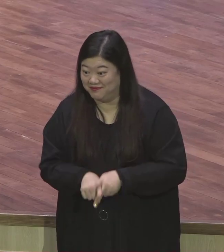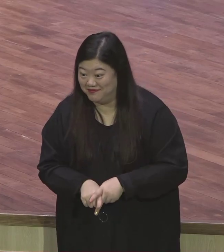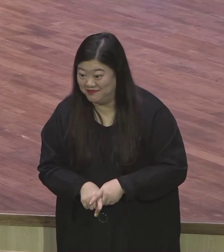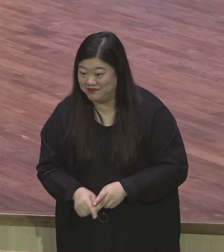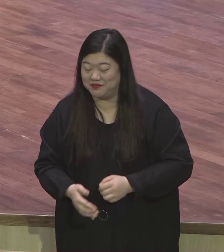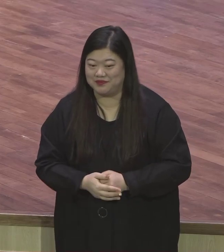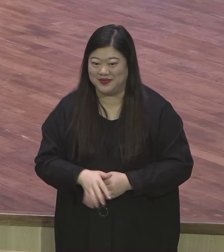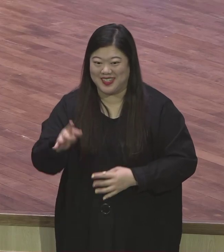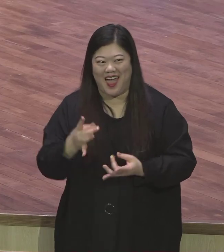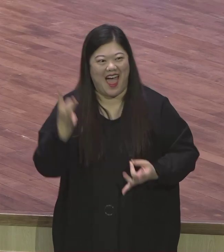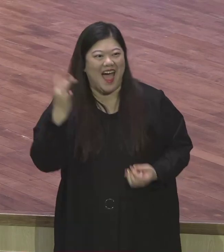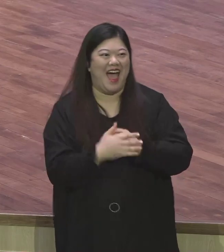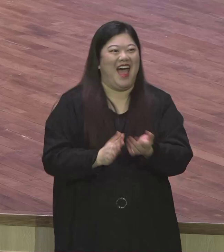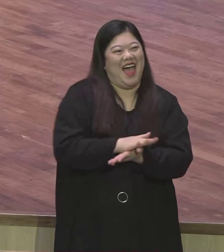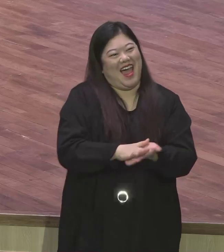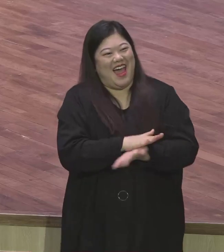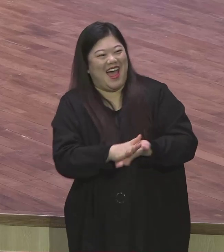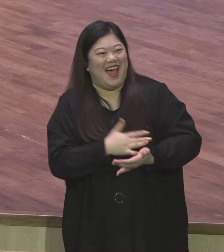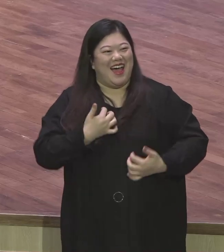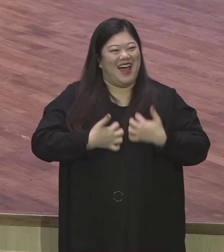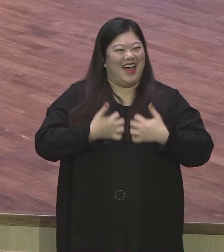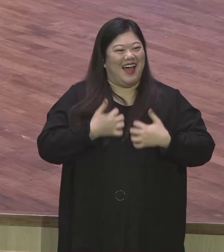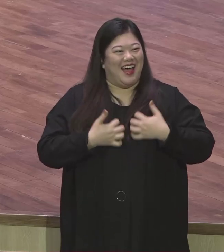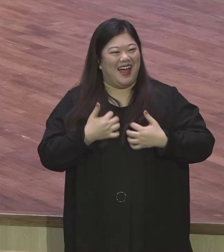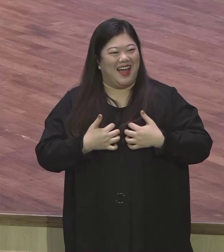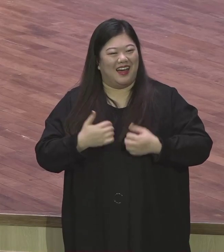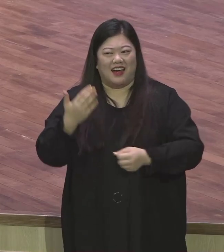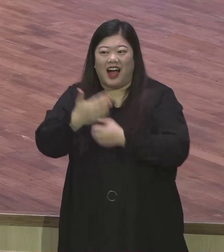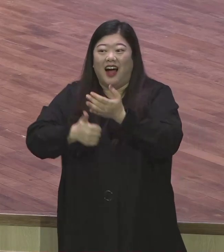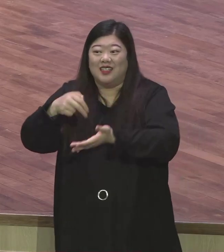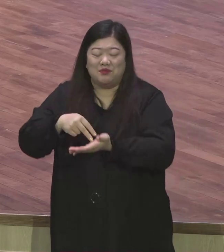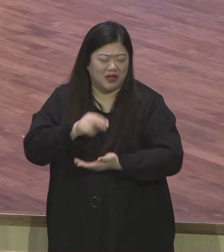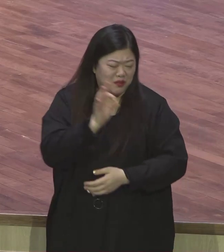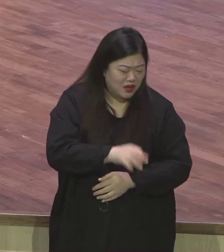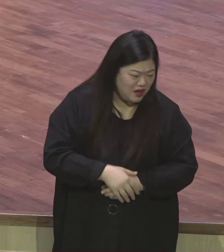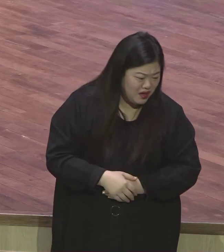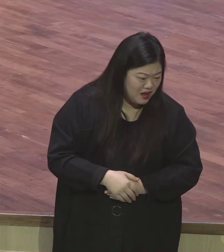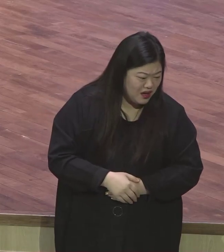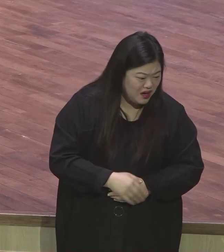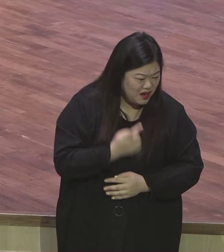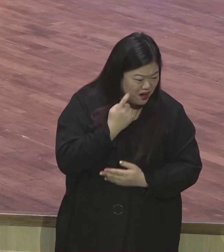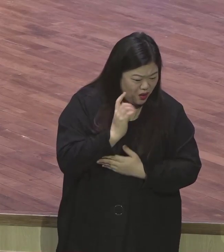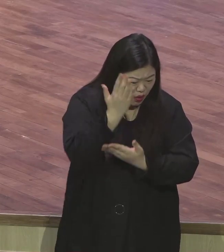자기는 즐거울지 모르지만 하나님은 절대로 기뻐하시지 않습니다.